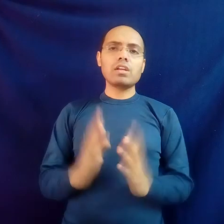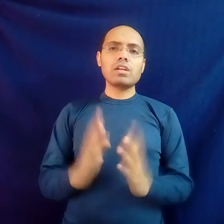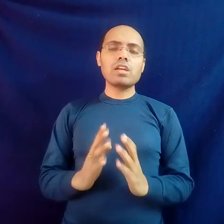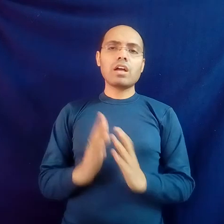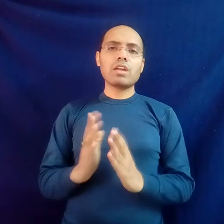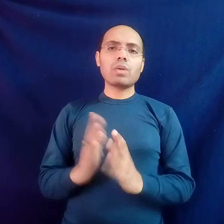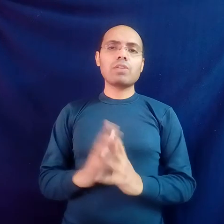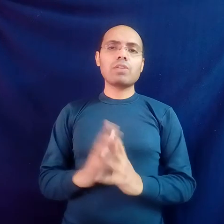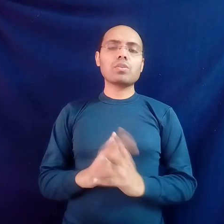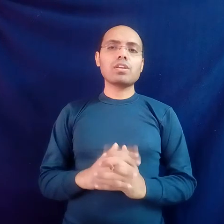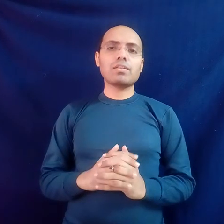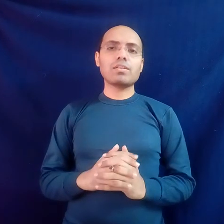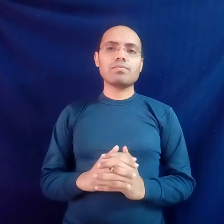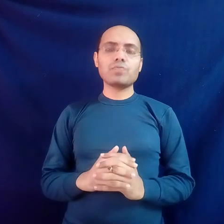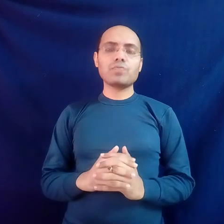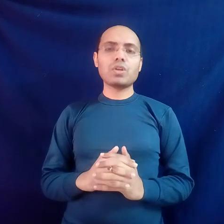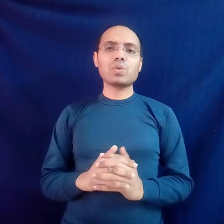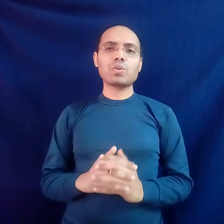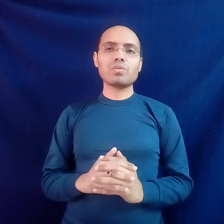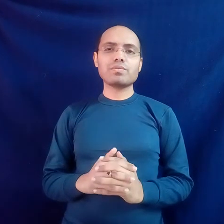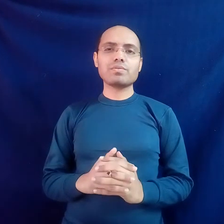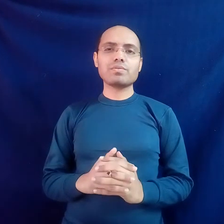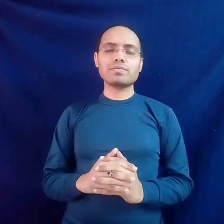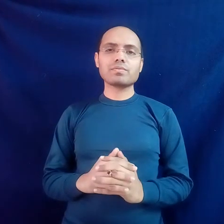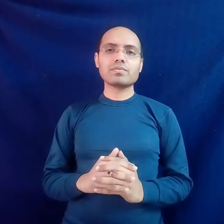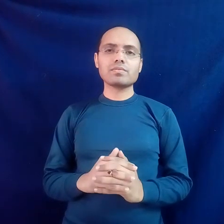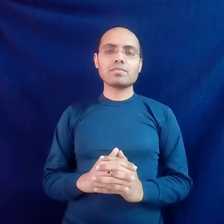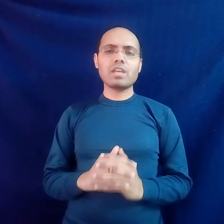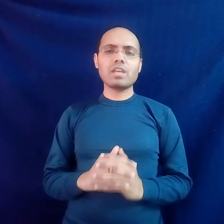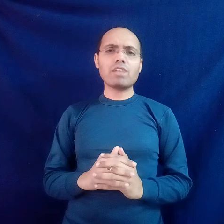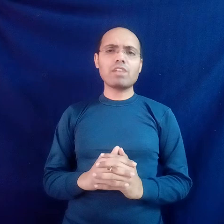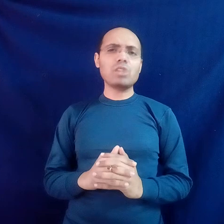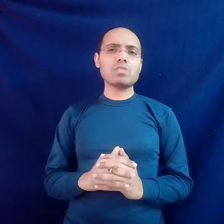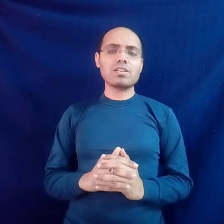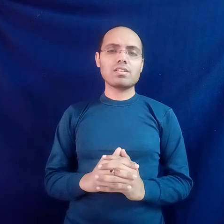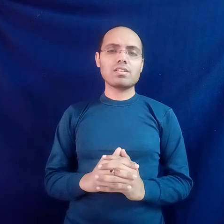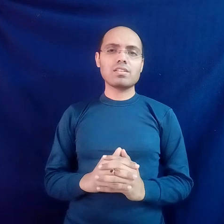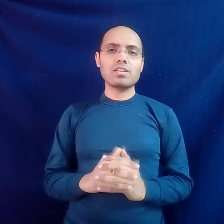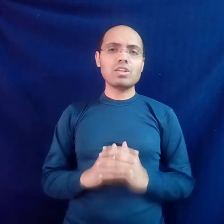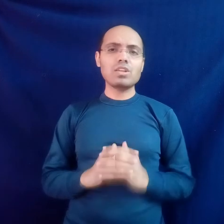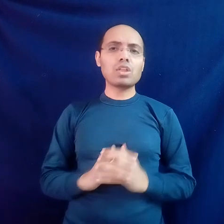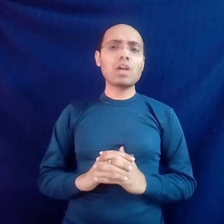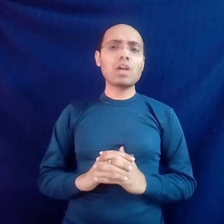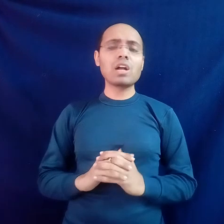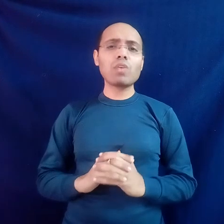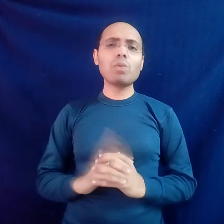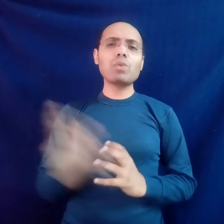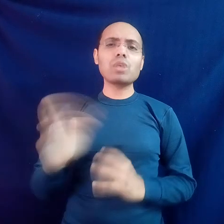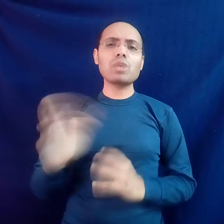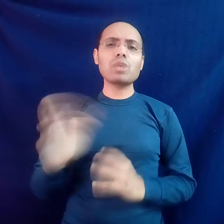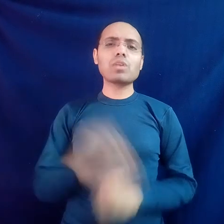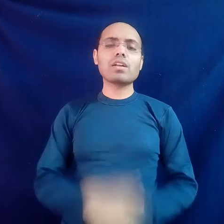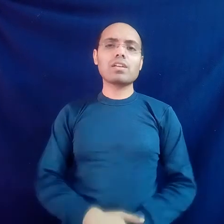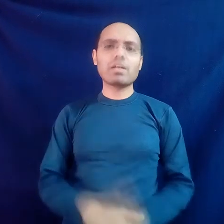डी का एक देवहरीन होती है। जी हाँ दोस्तों, एक रानी होती है जिसके कंट्रोल में वो डी होता है,